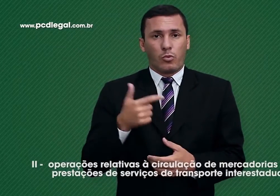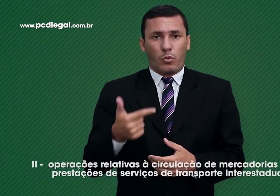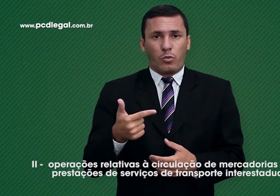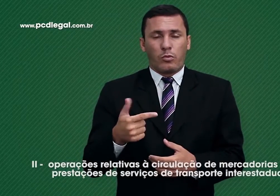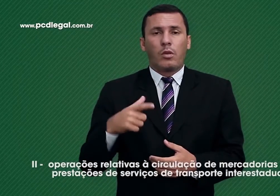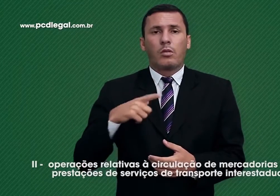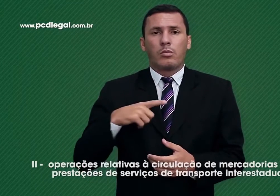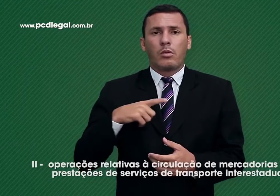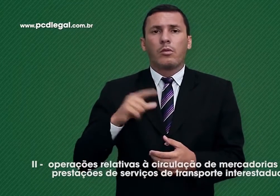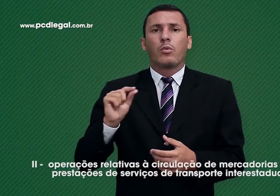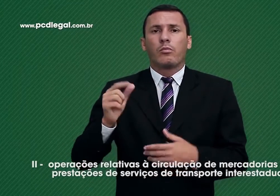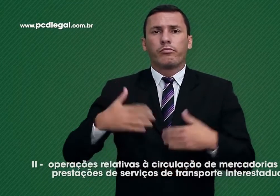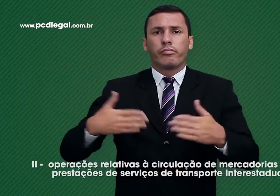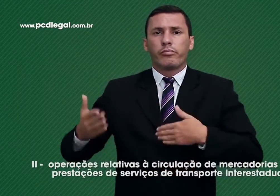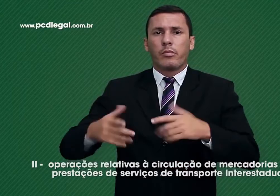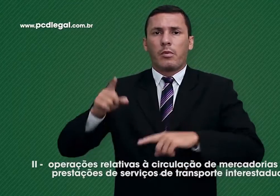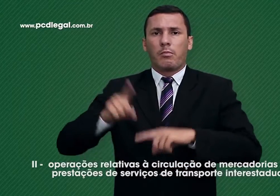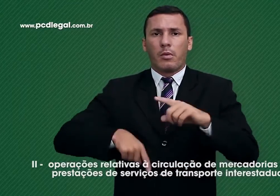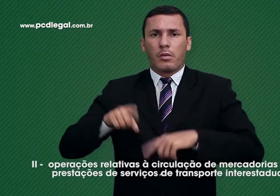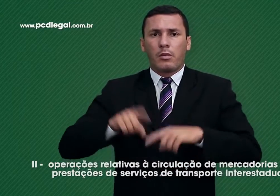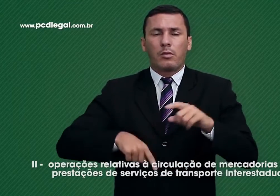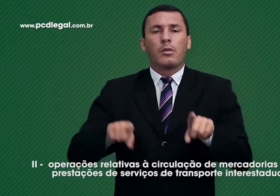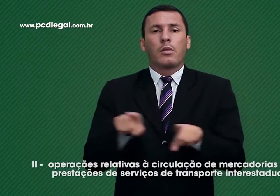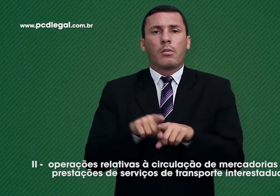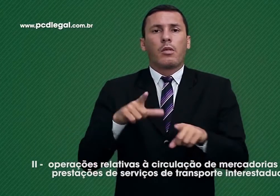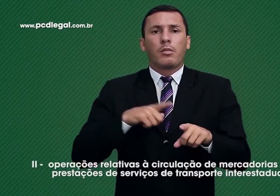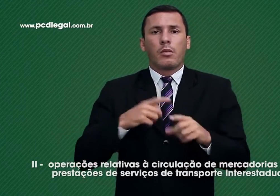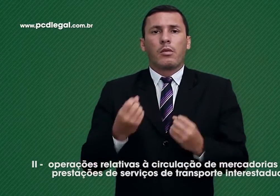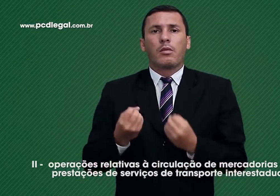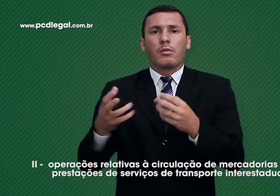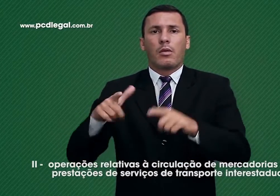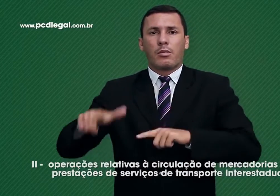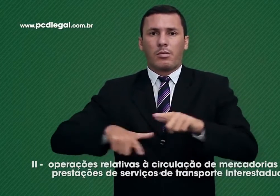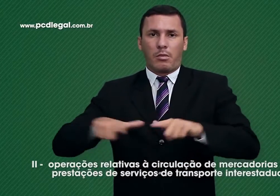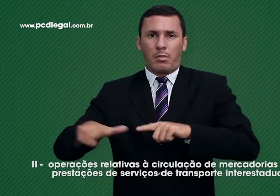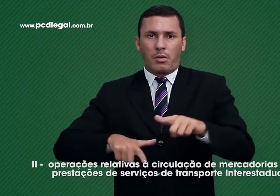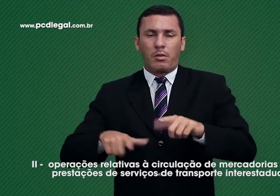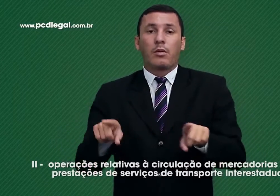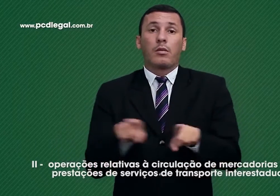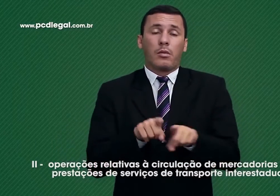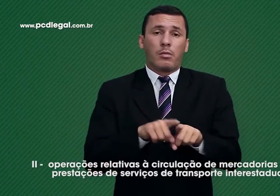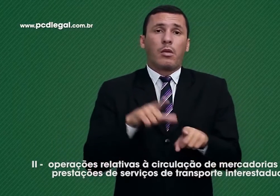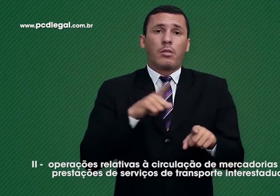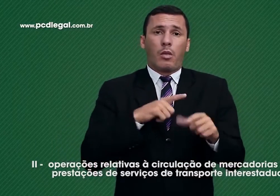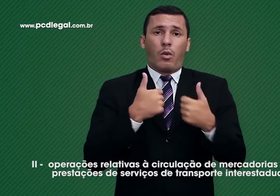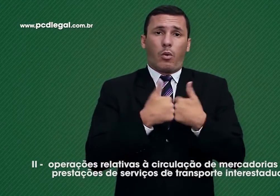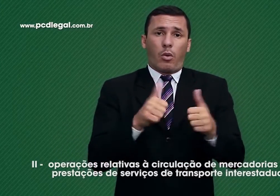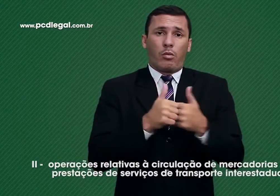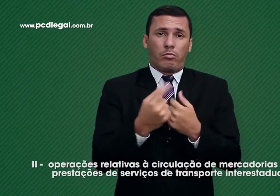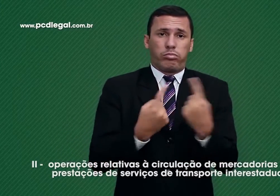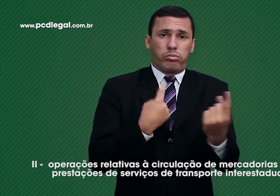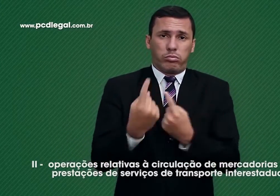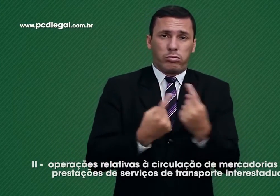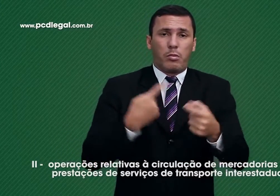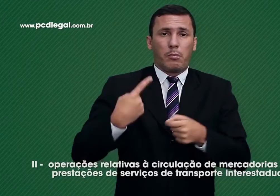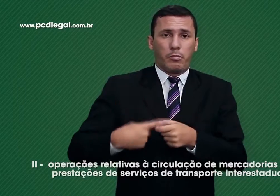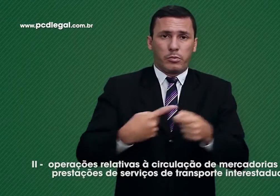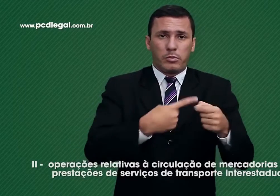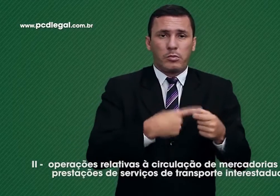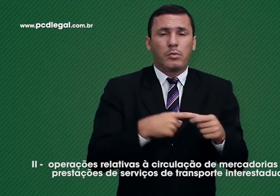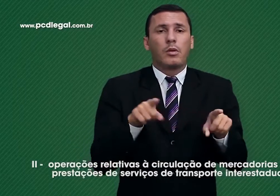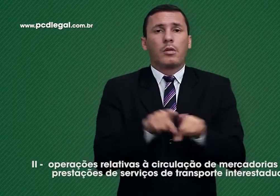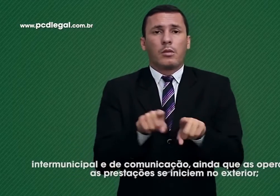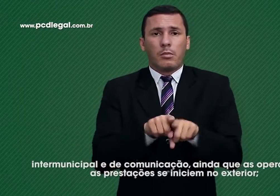2. Operações relativas à circulação de mercadorias e sobre prestações de serviços de